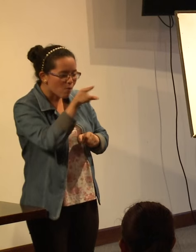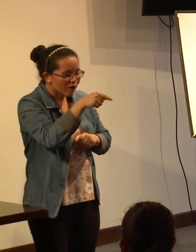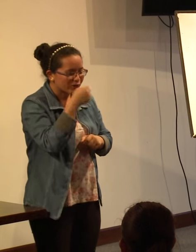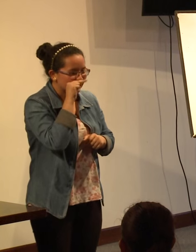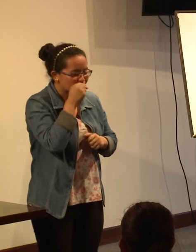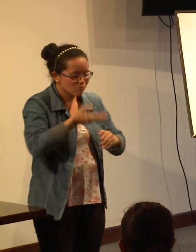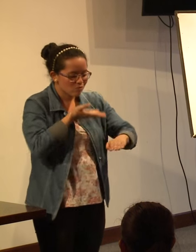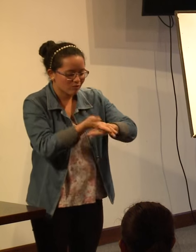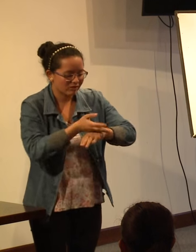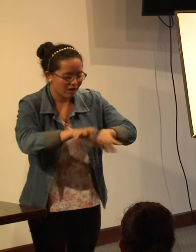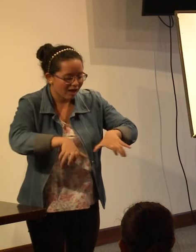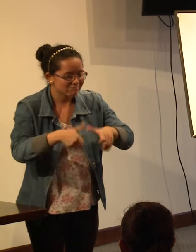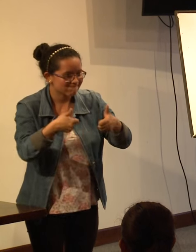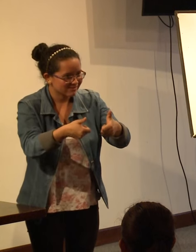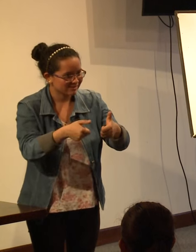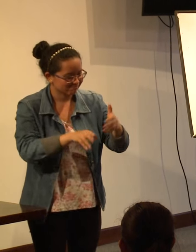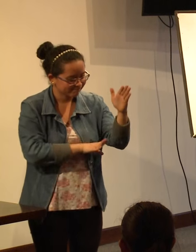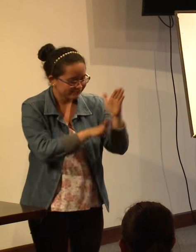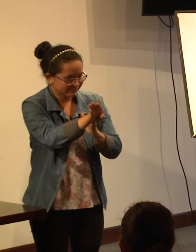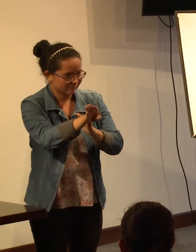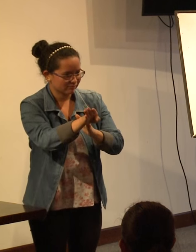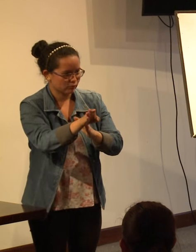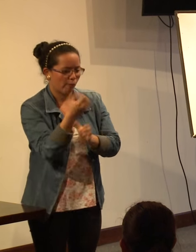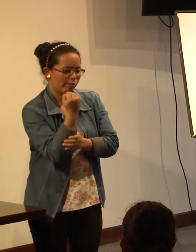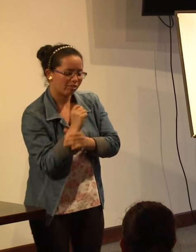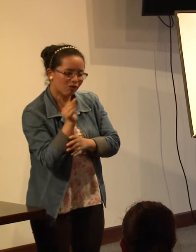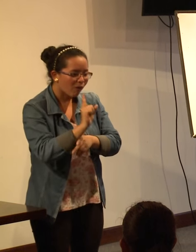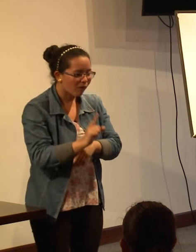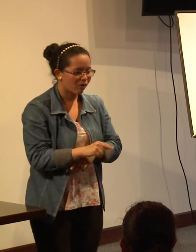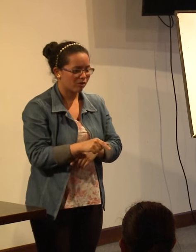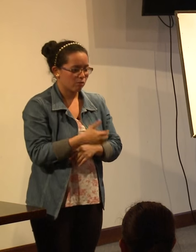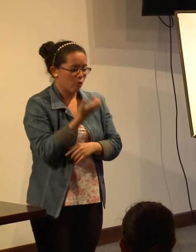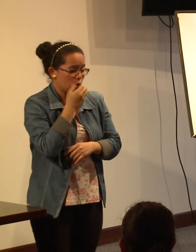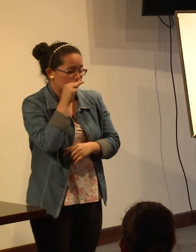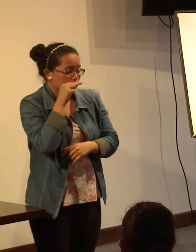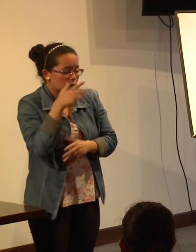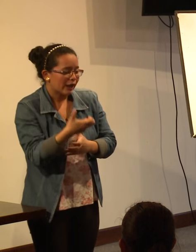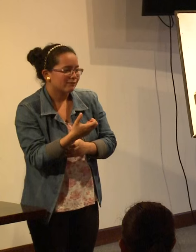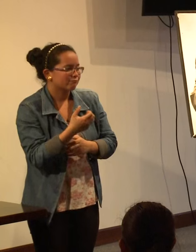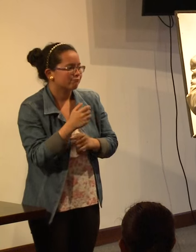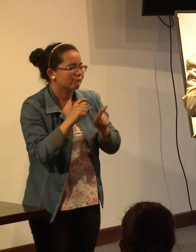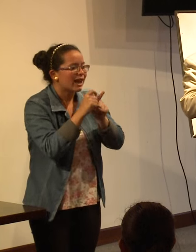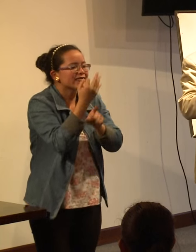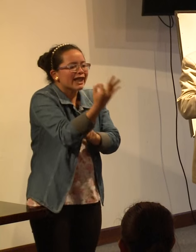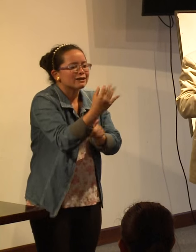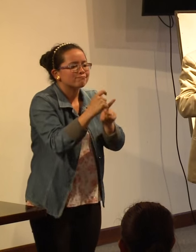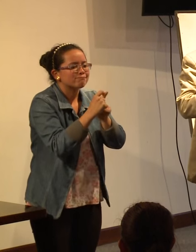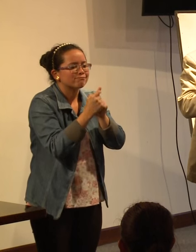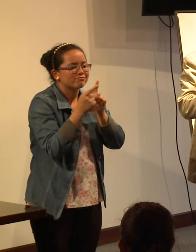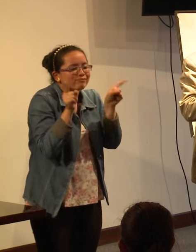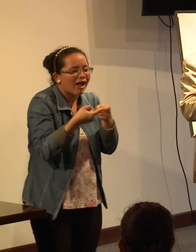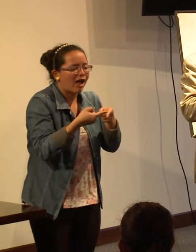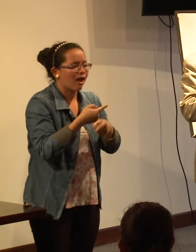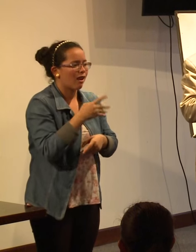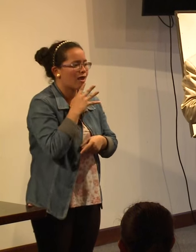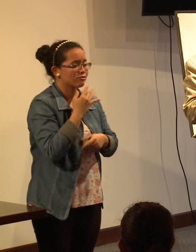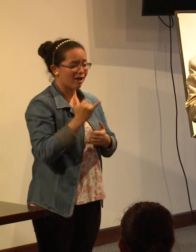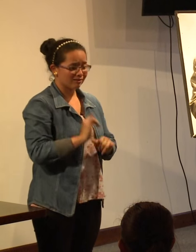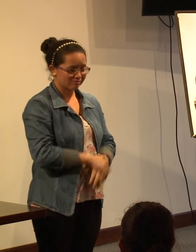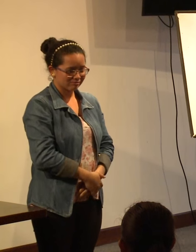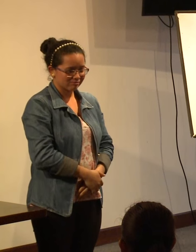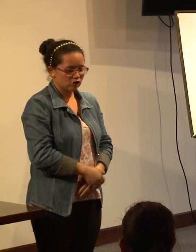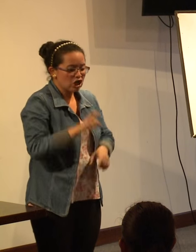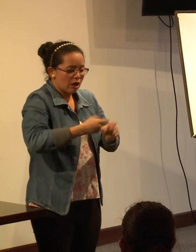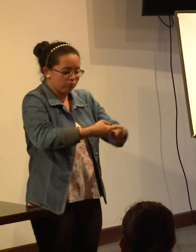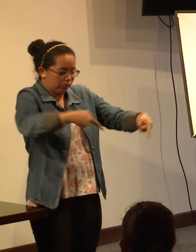sea muy pequeñito lo que va a hacer. Si va a pasarse a decir tres palabras, pues que pase y las diga. No tiene que votar un parlamento. ¿Sí? Ustedes se han dado cuenta que muchas de